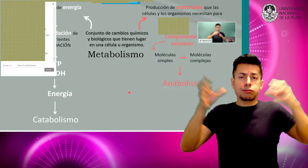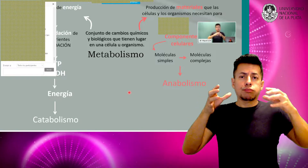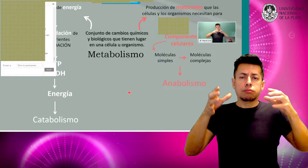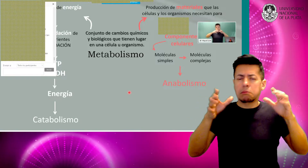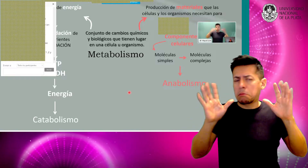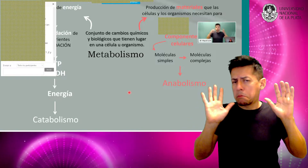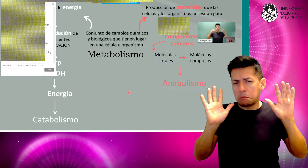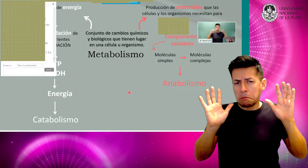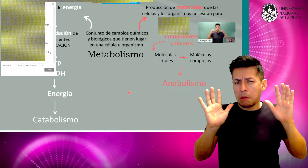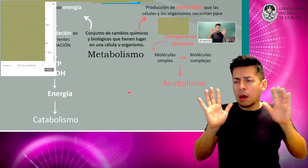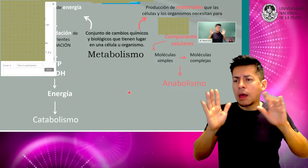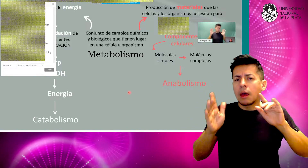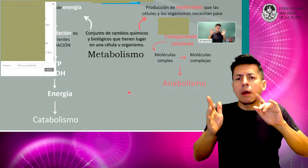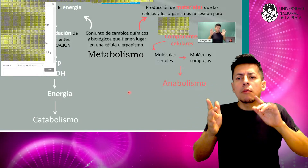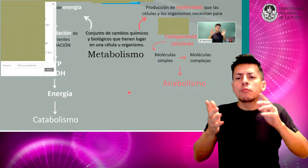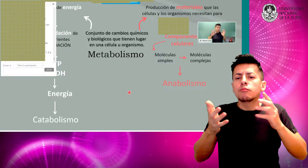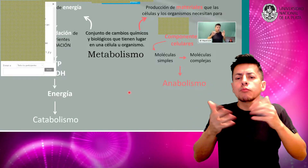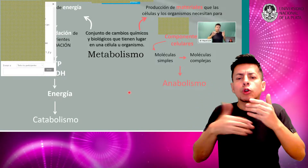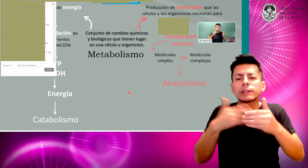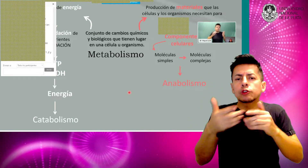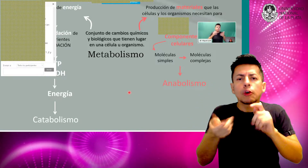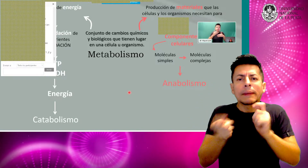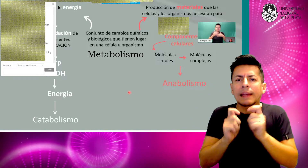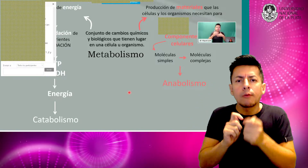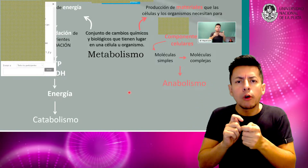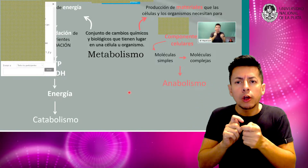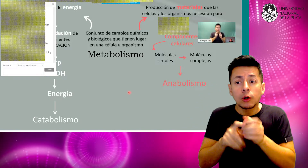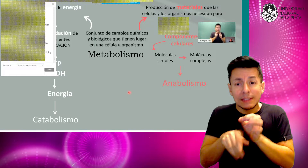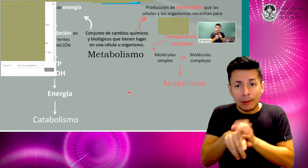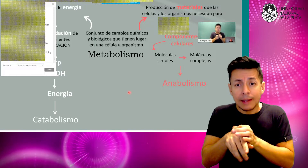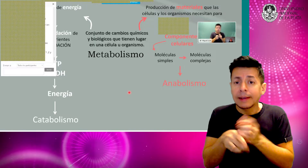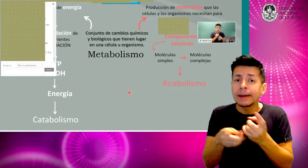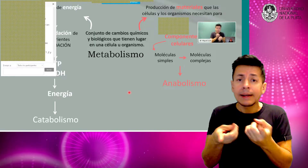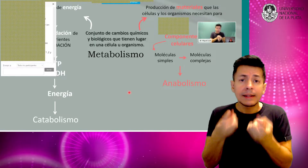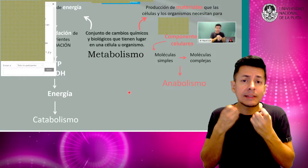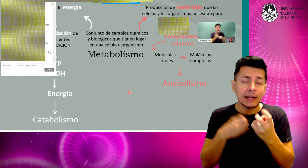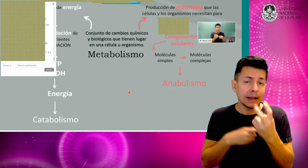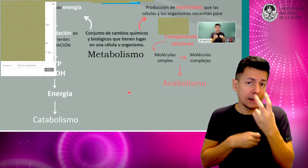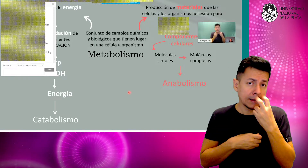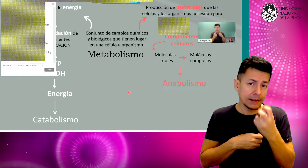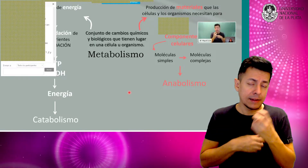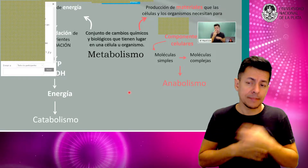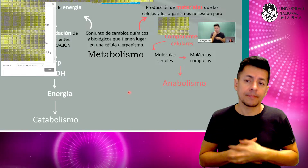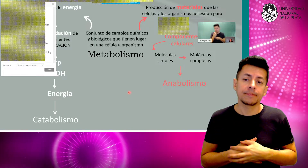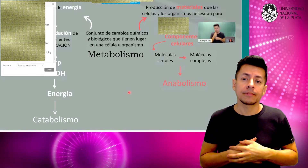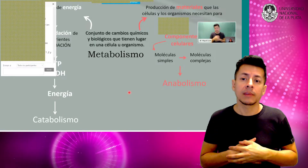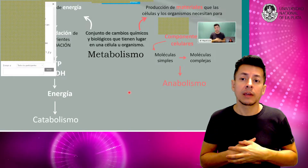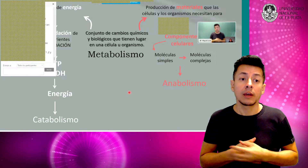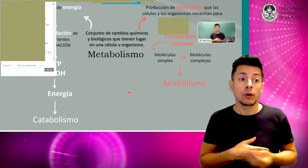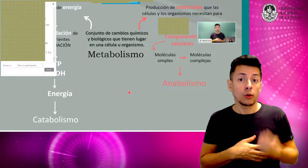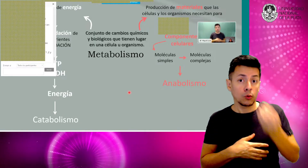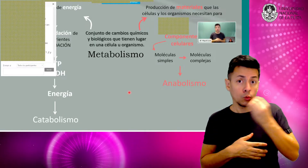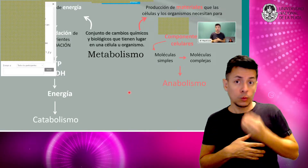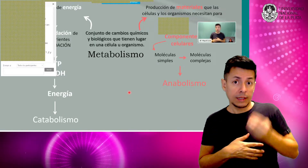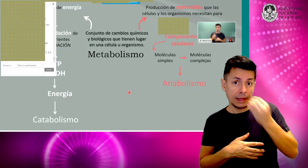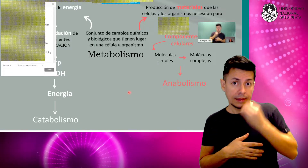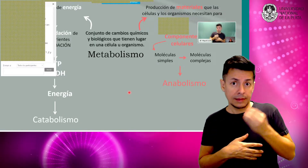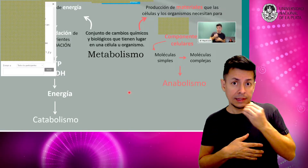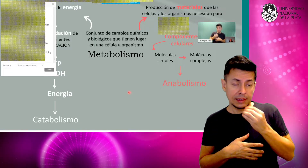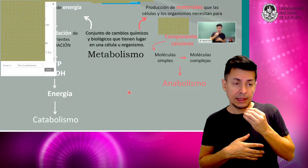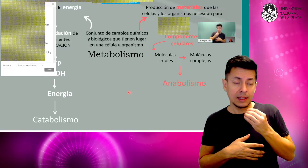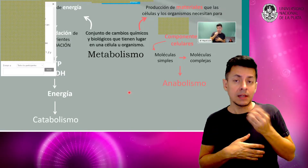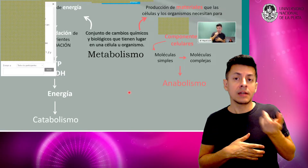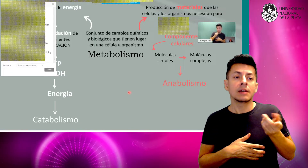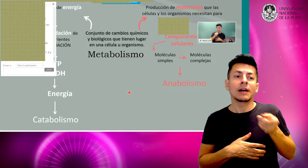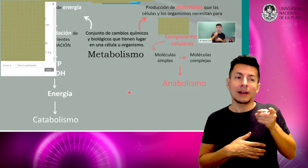proceso metabólico en la célula, vamos a necesitar energía que va a provenir de nuestros nutrientes, ¿sí? De lo que consumamos en nuestra dieta.